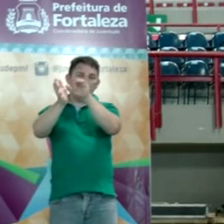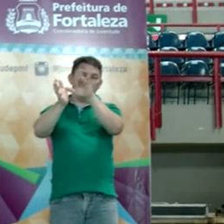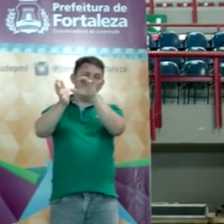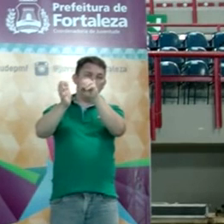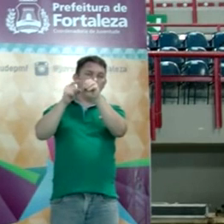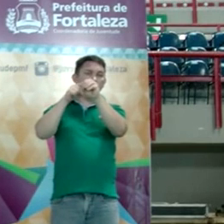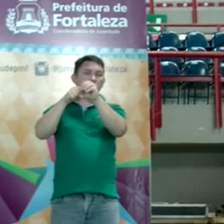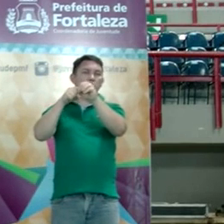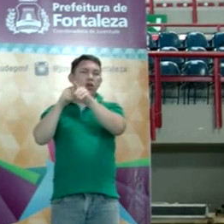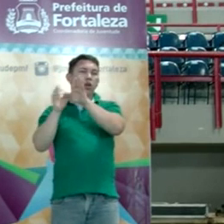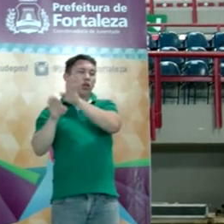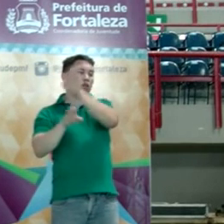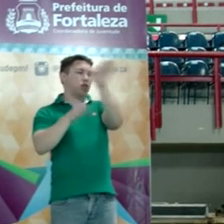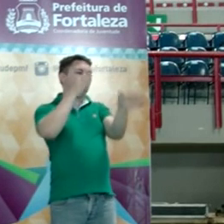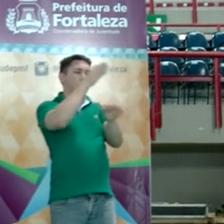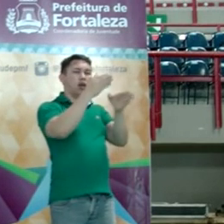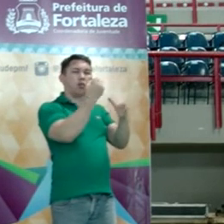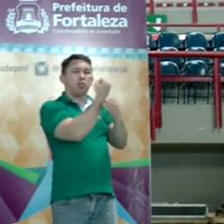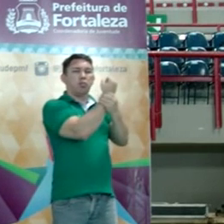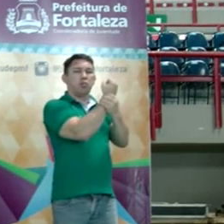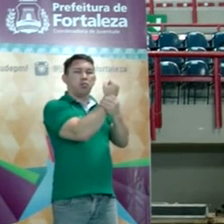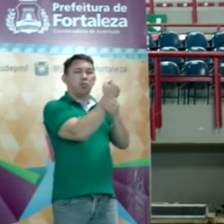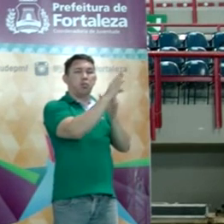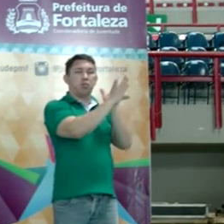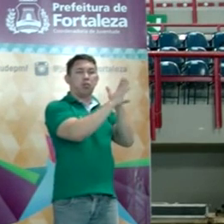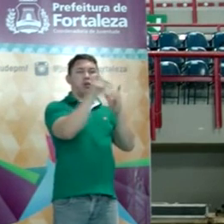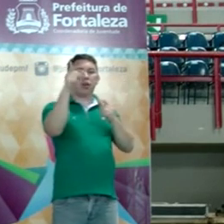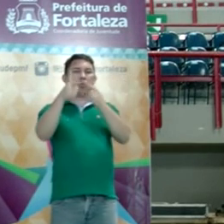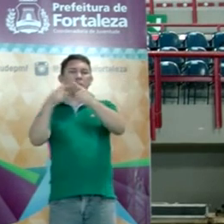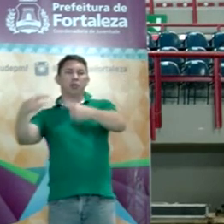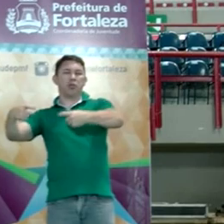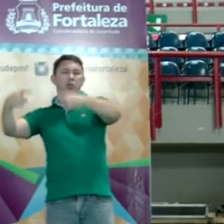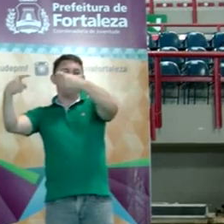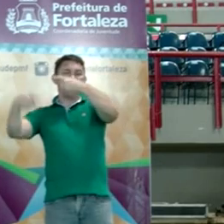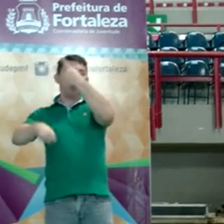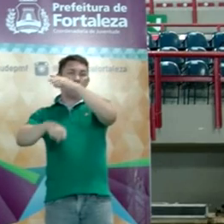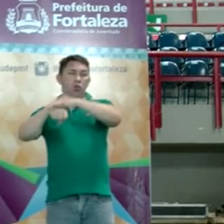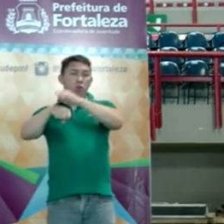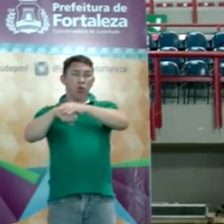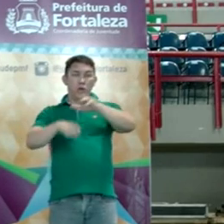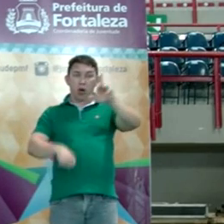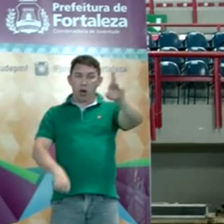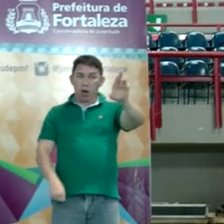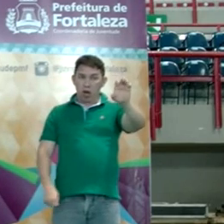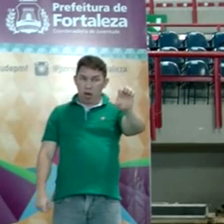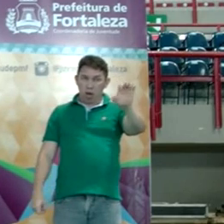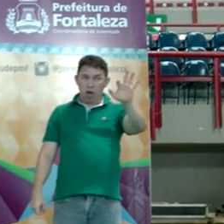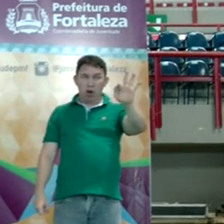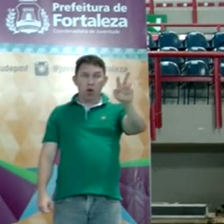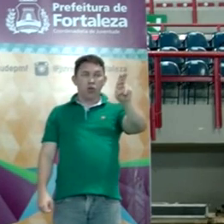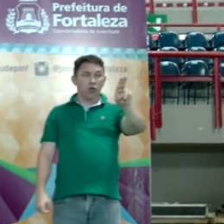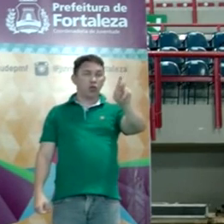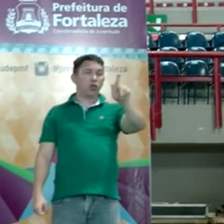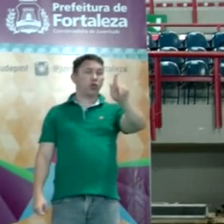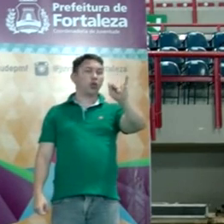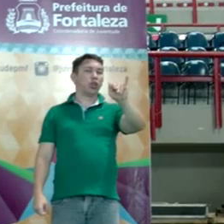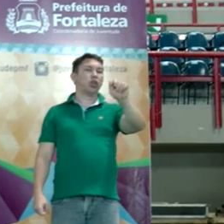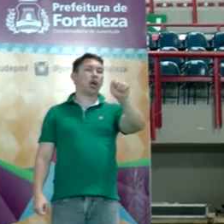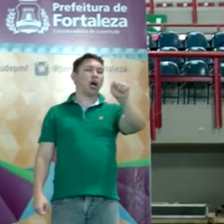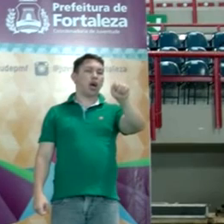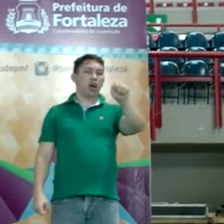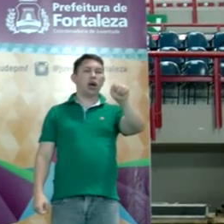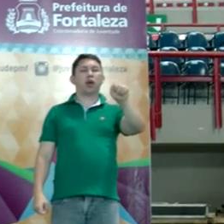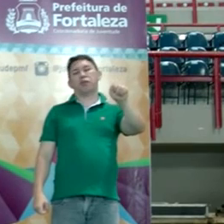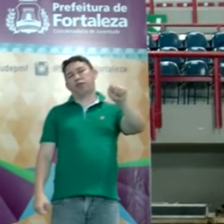buscam refúgio. Segundo a ONU, o refugiado, olha a definição, é aquela